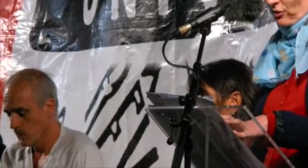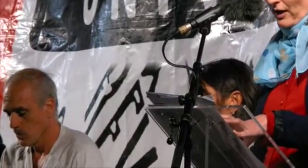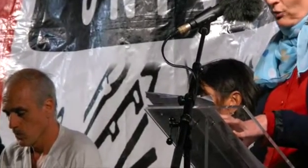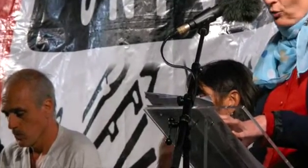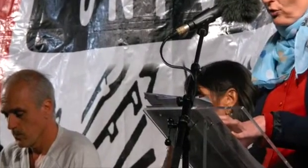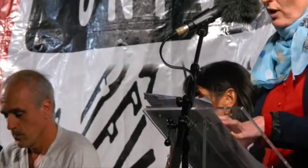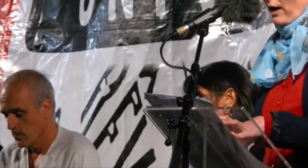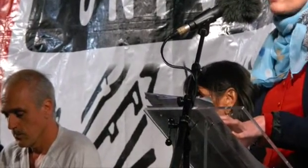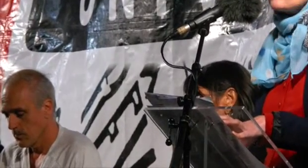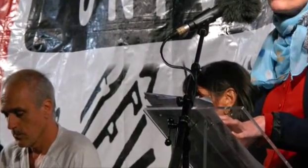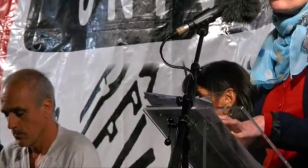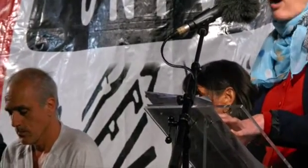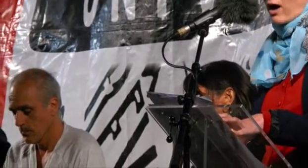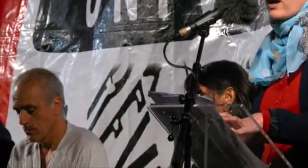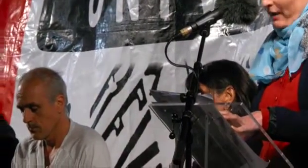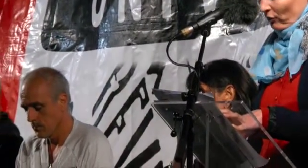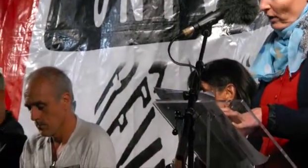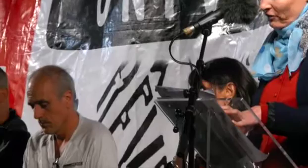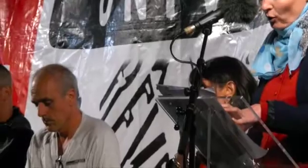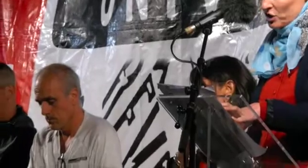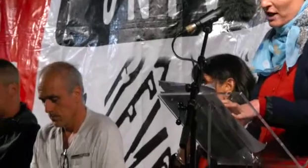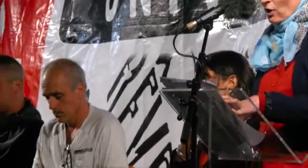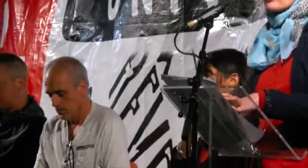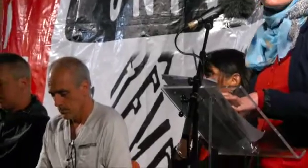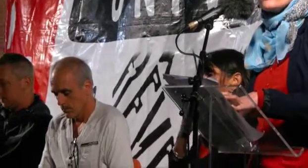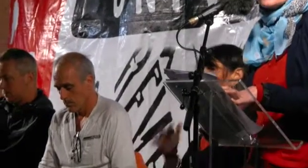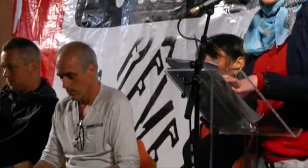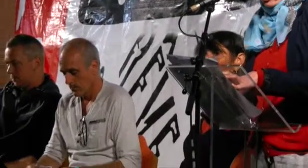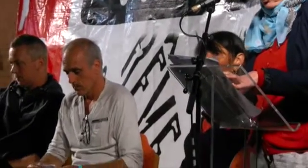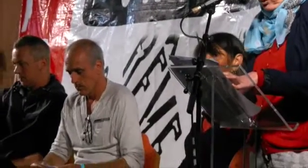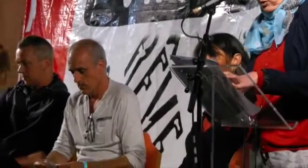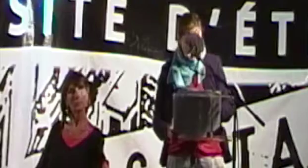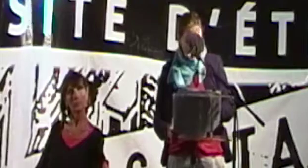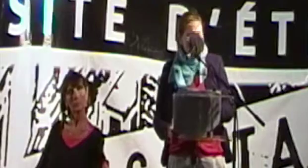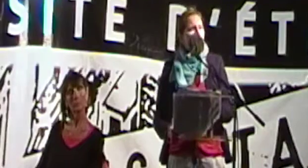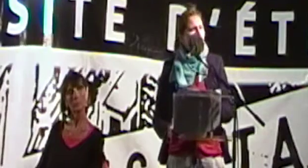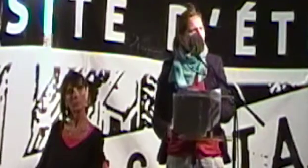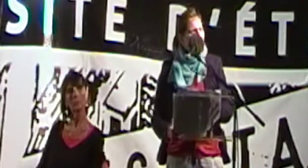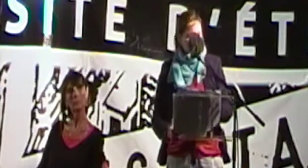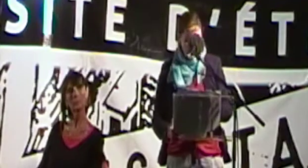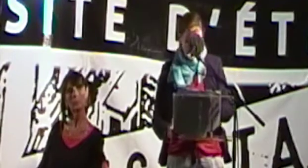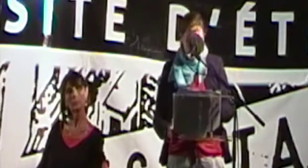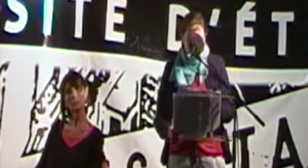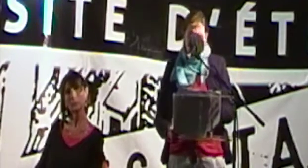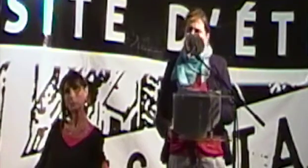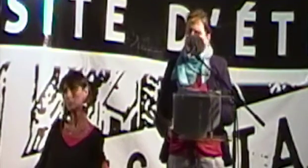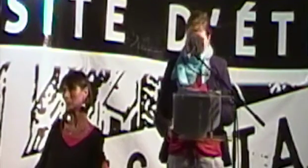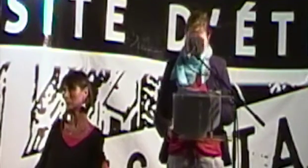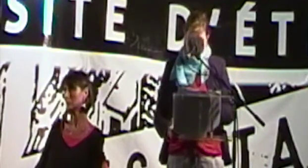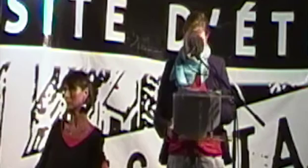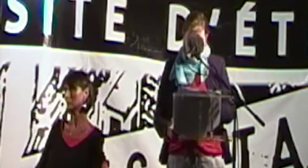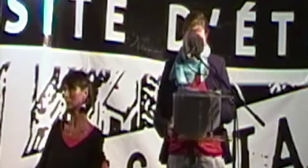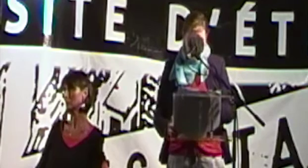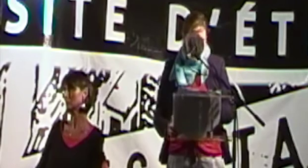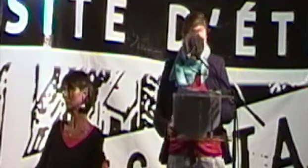ménage des hôtels de luxe, les adolescents noirs, les sans-logis ou les ouvriers de chez Renault. Eux, au contraire, nous ont montré cette